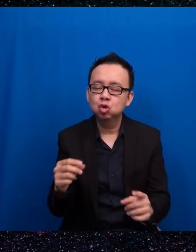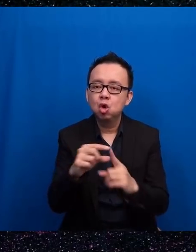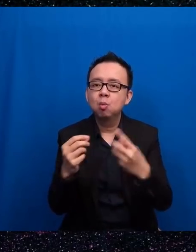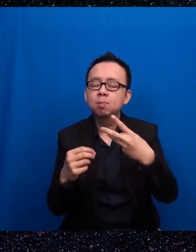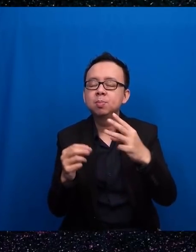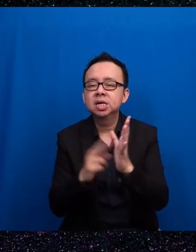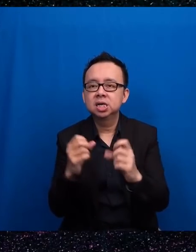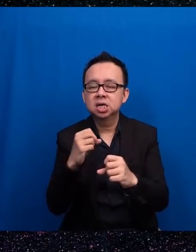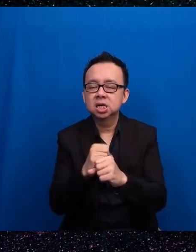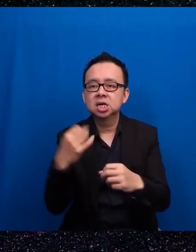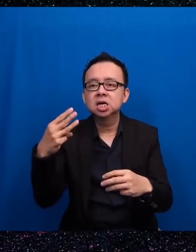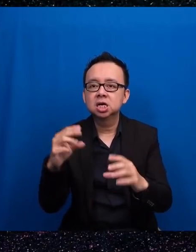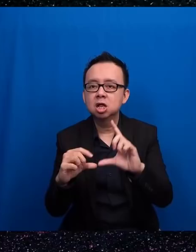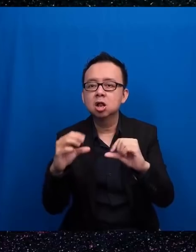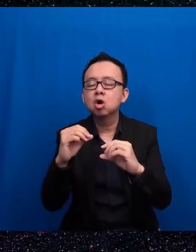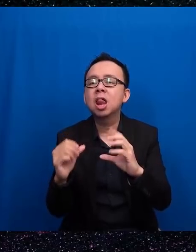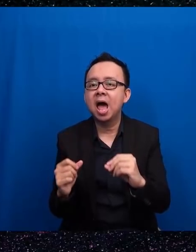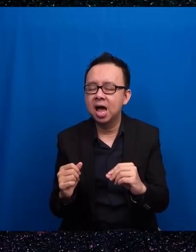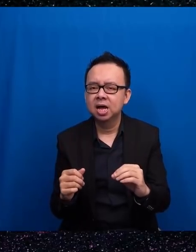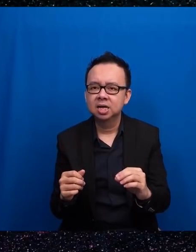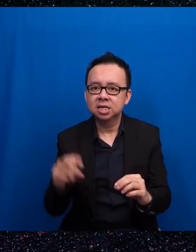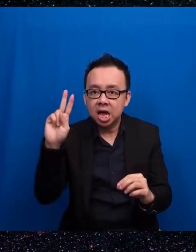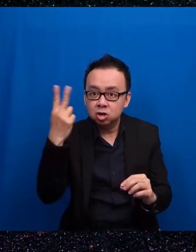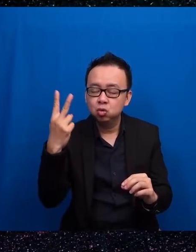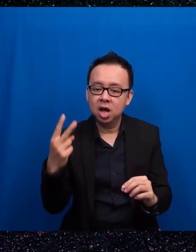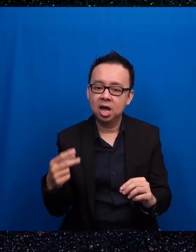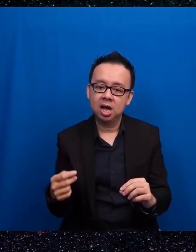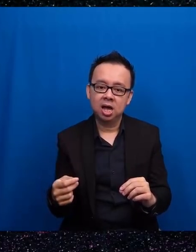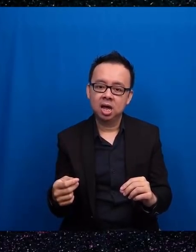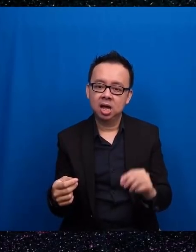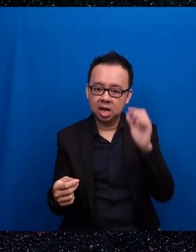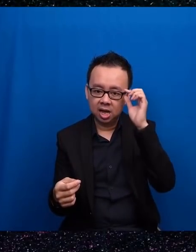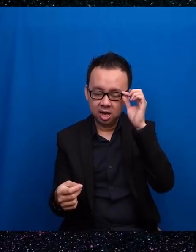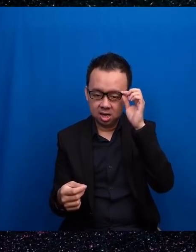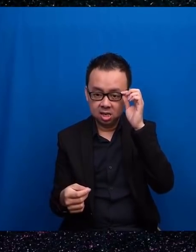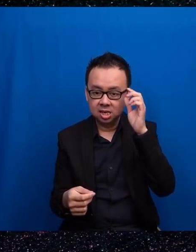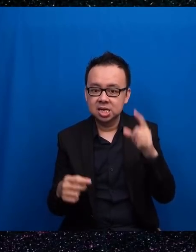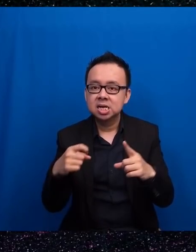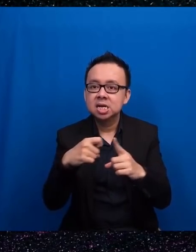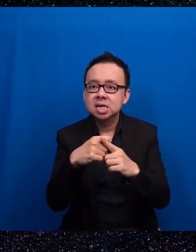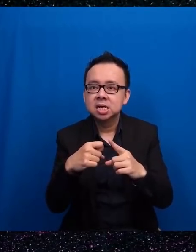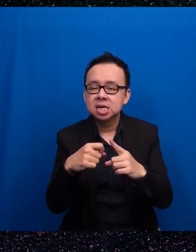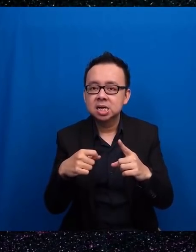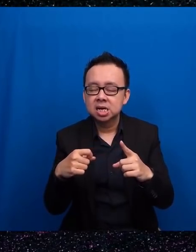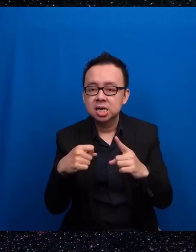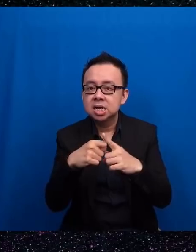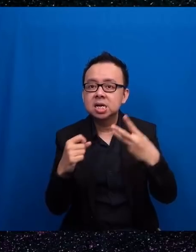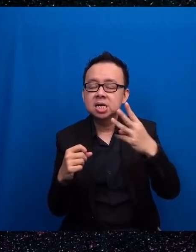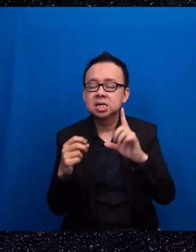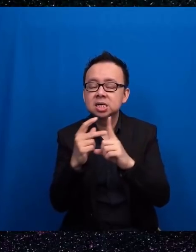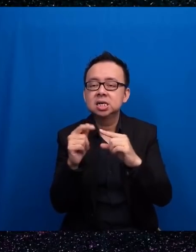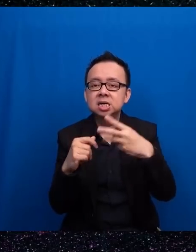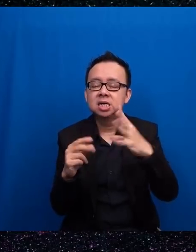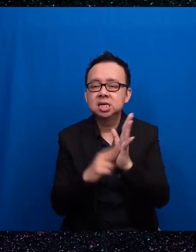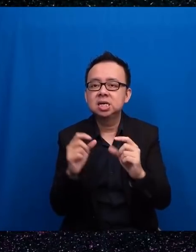Yang kedua, kehendak Allah. Dan kita harus menemukannya. Manusia bisa berputar-putar di